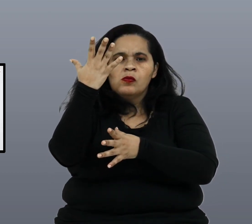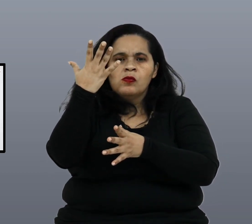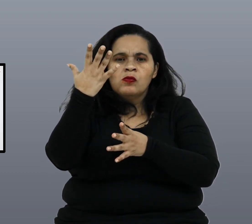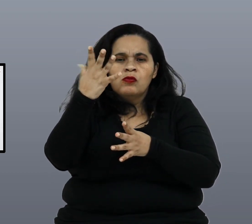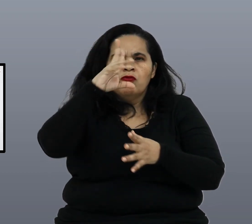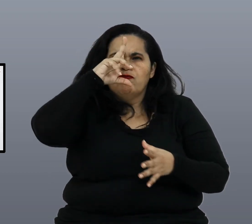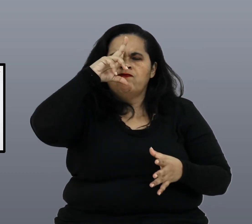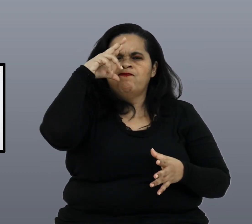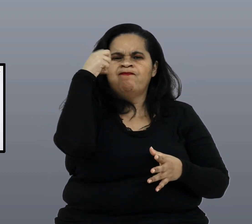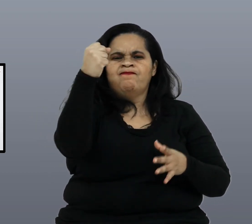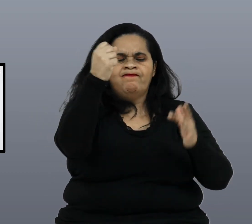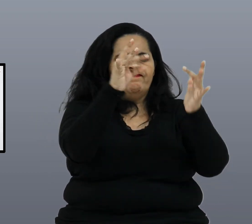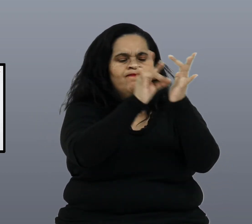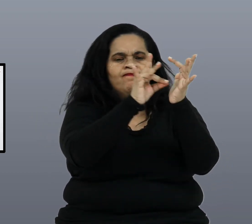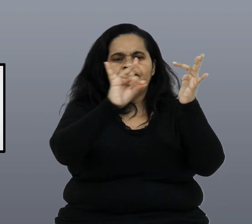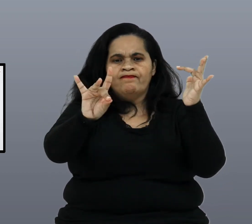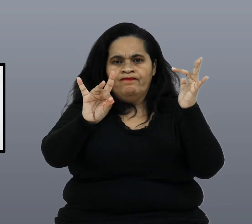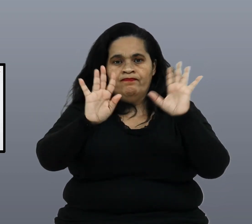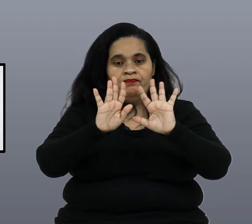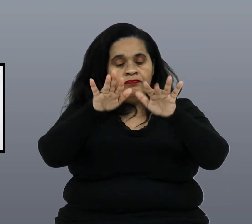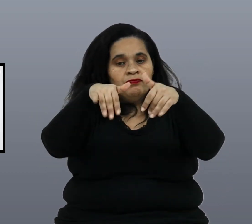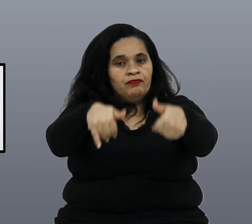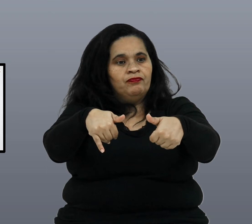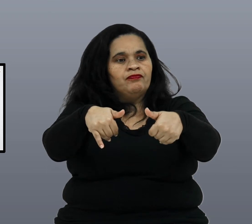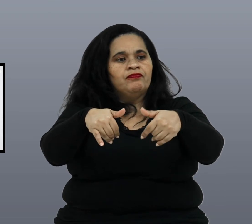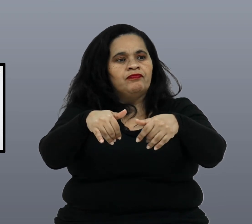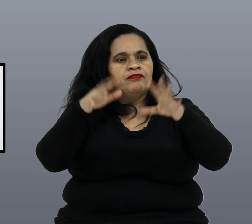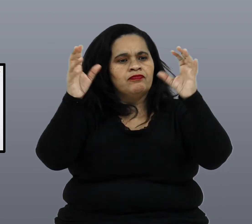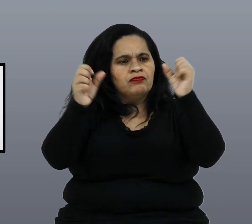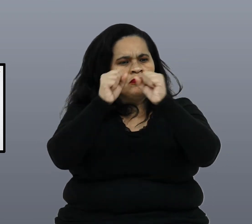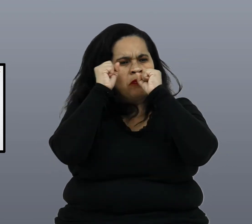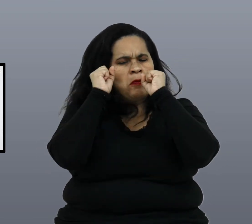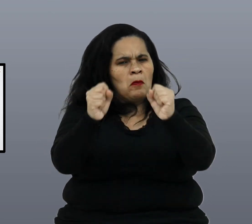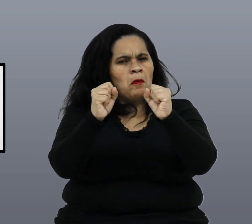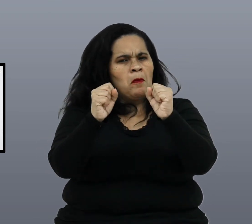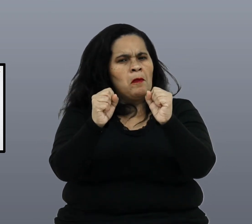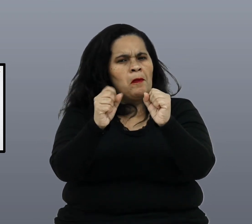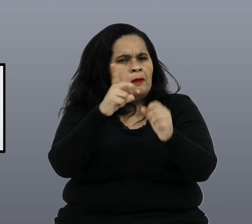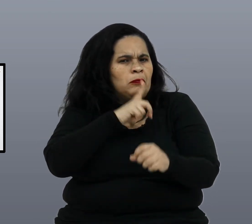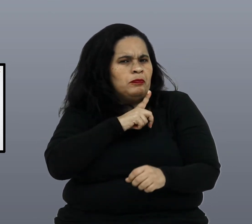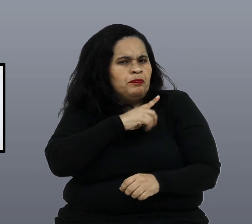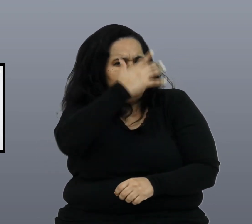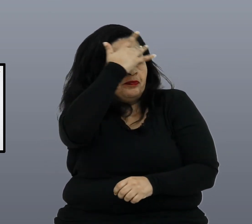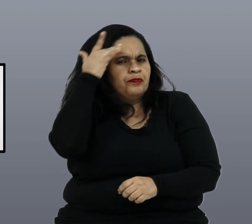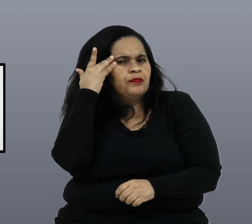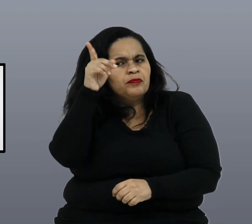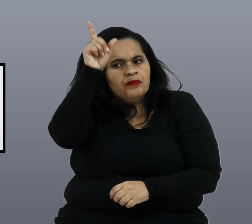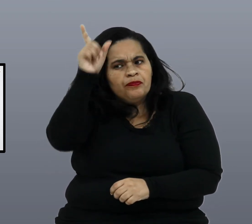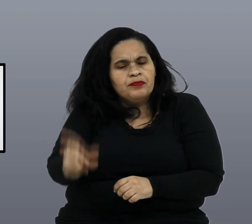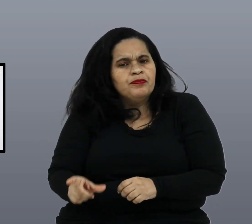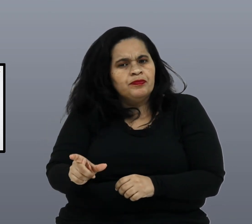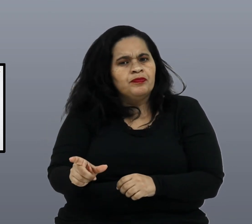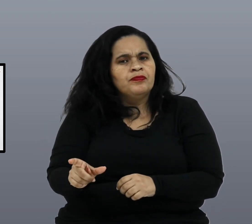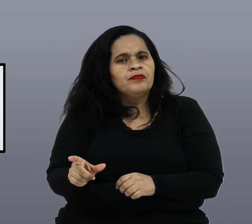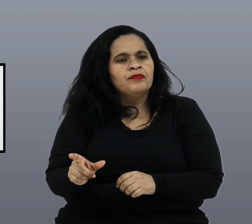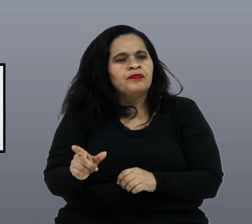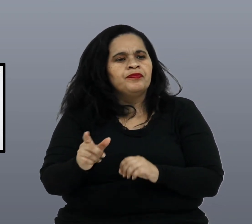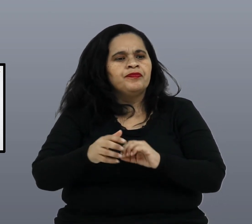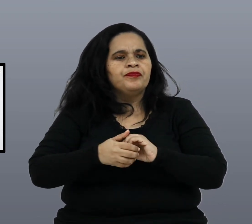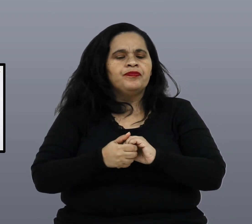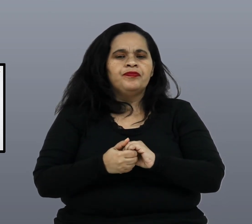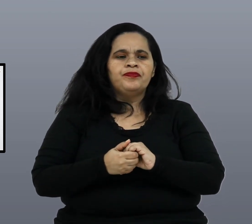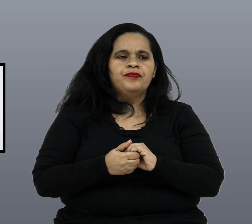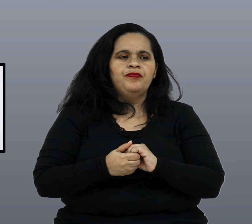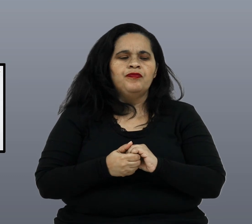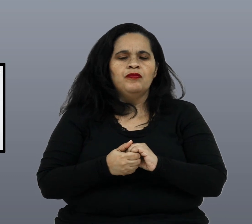se levantar. No final dos tempos, esses poderes anticristãos se incorporarão numa pessoa, que é esse anticristo, conforme está mencionado. Então não tem como, o